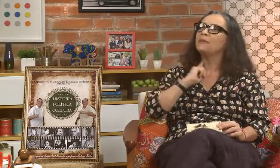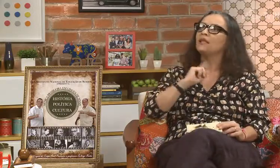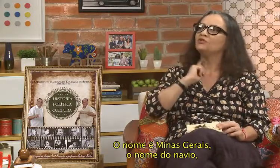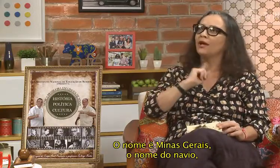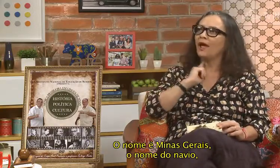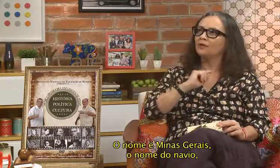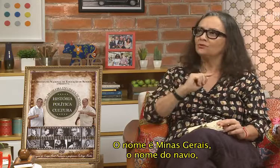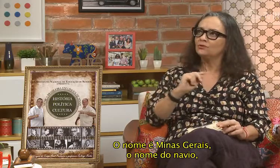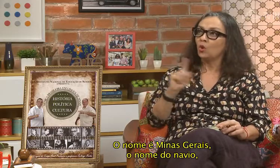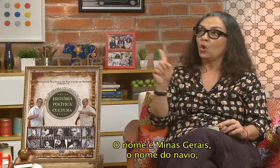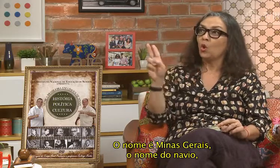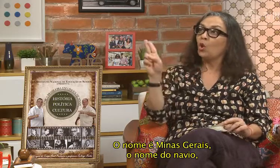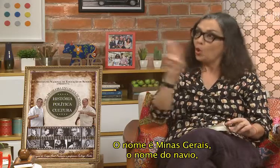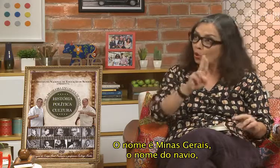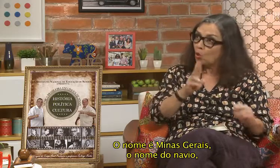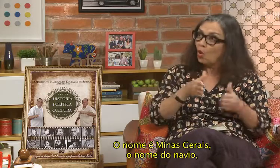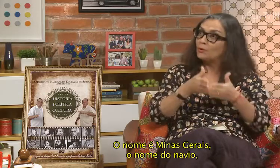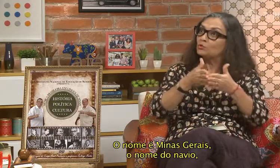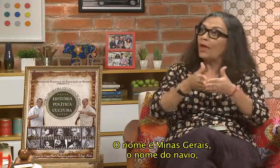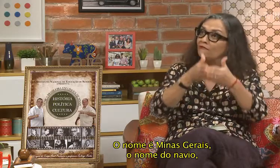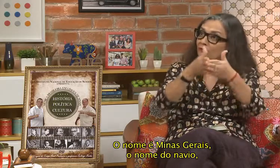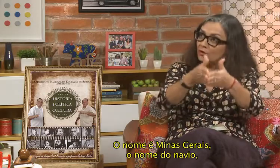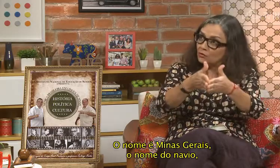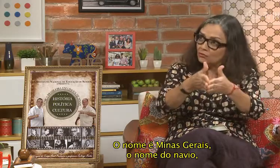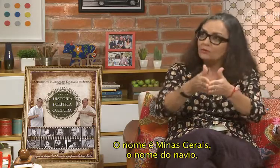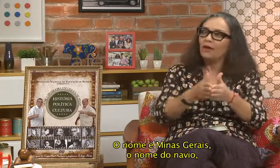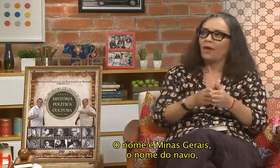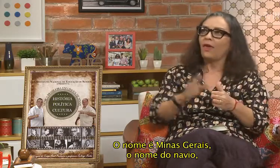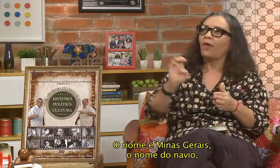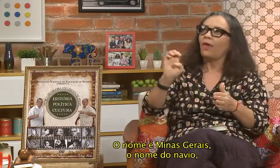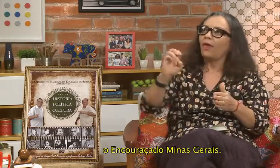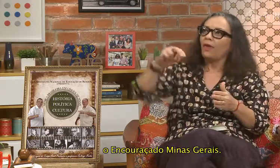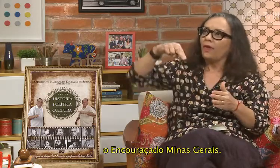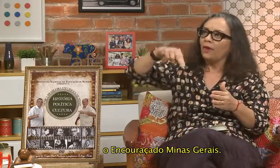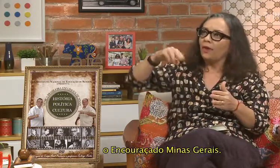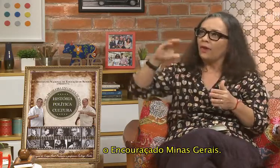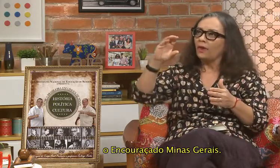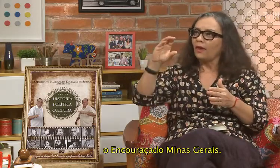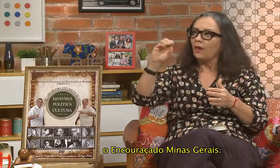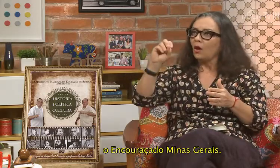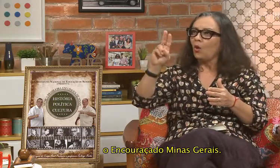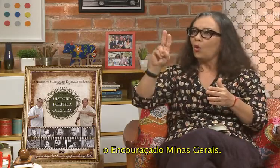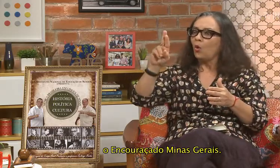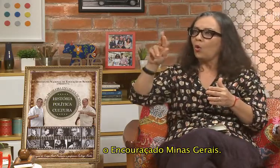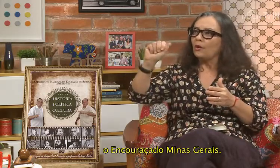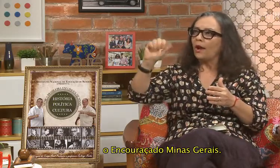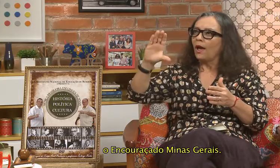É o nome Minas Gerais. O nome do navio, o encuraçado,